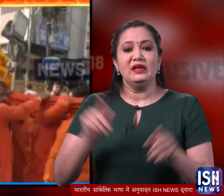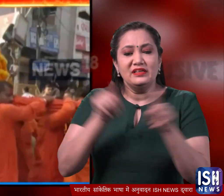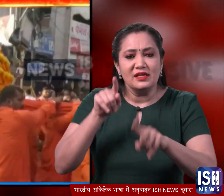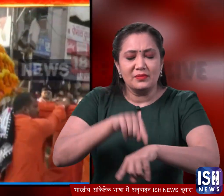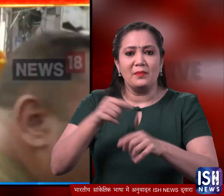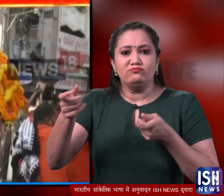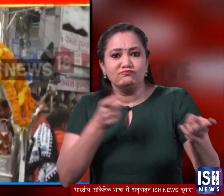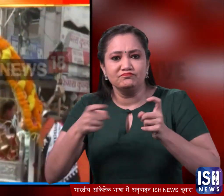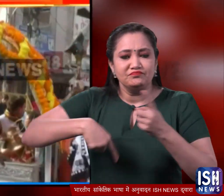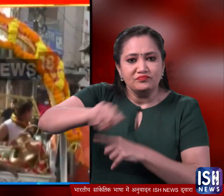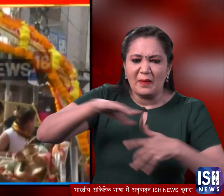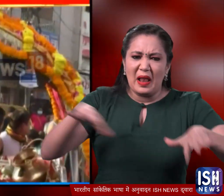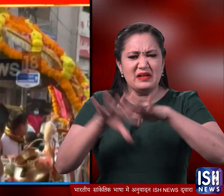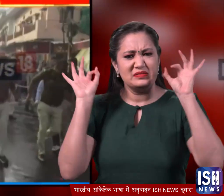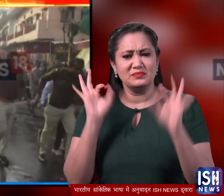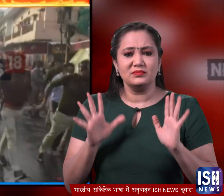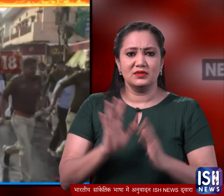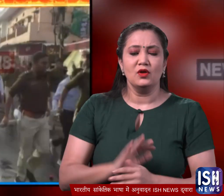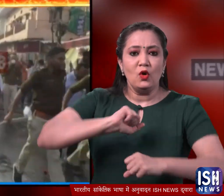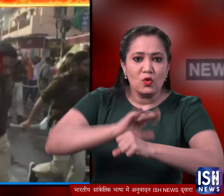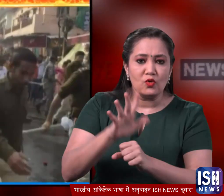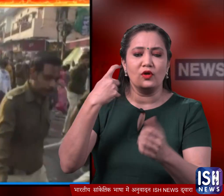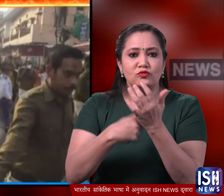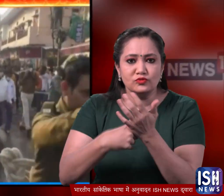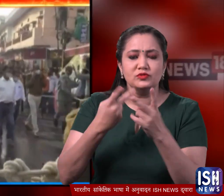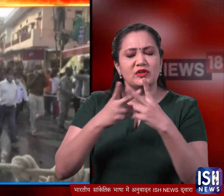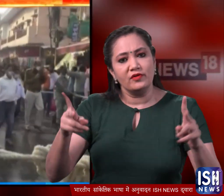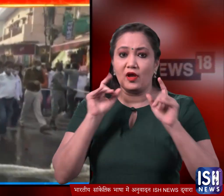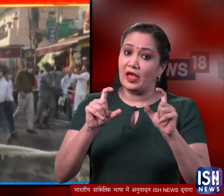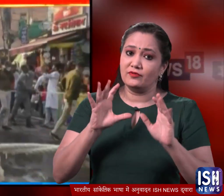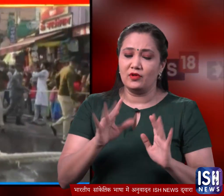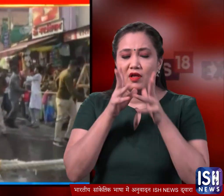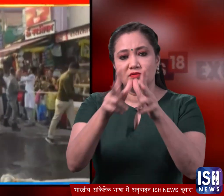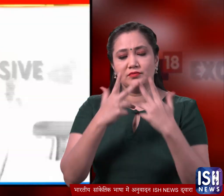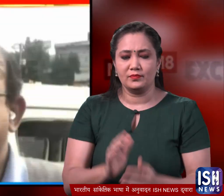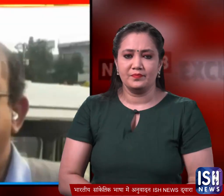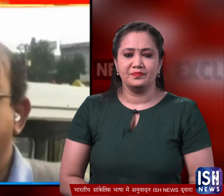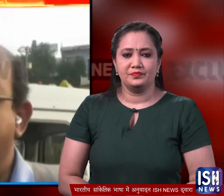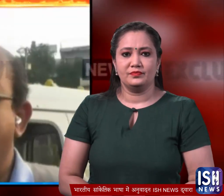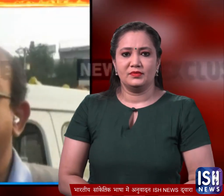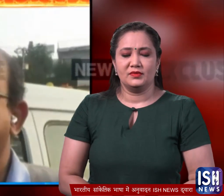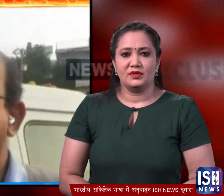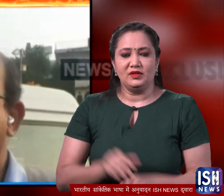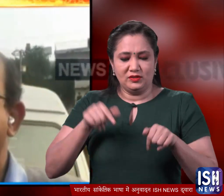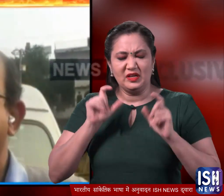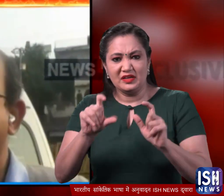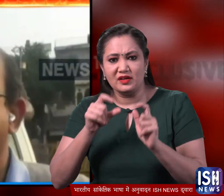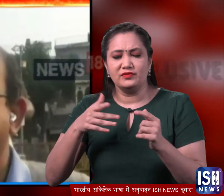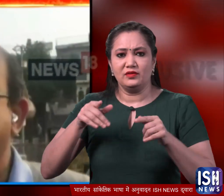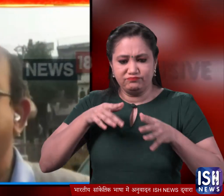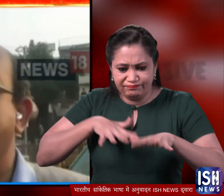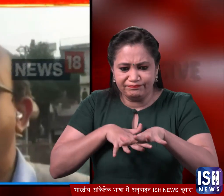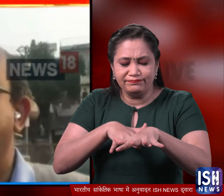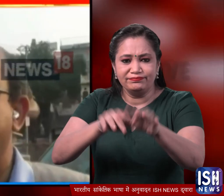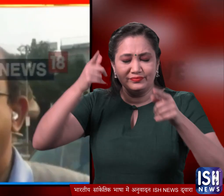इस मौके पर प्रशासन ने भी खास इंतजाम किए थे, जिसमें कोरोना से बचाव के नियमों का भी ध्यान रखने की अपील की गई। मजिस्ट्रेट्स की ड्यूटी लगाई गई है, जहां जहां पर